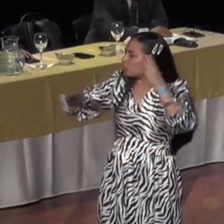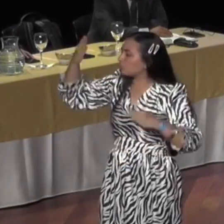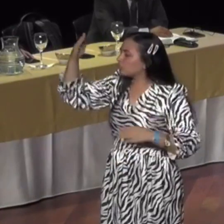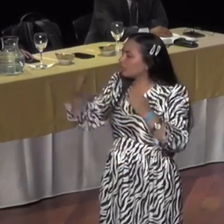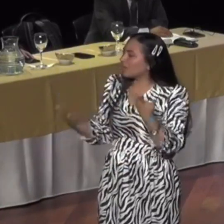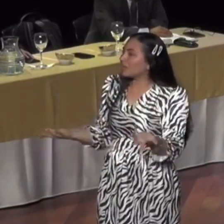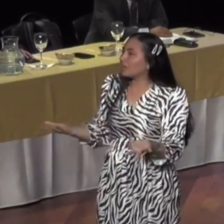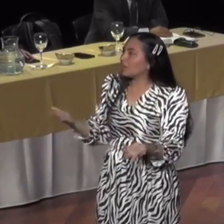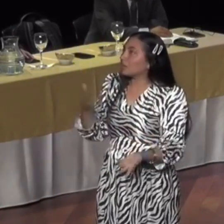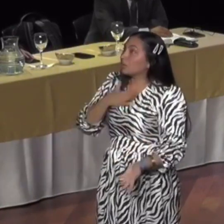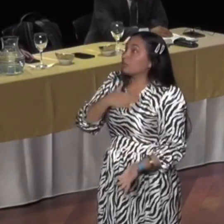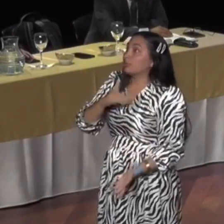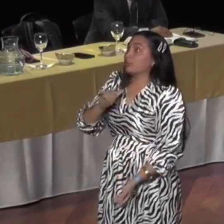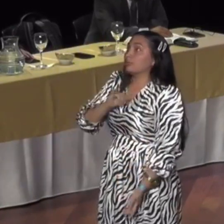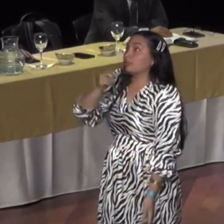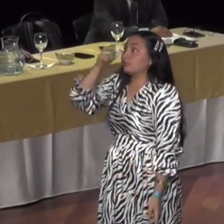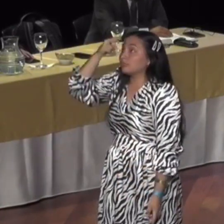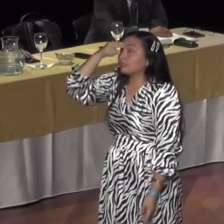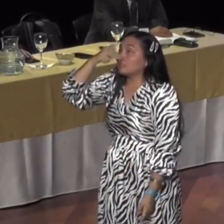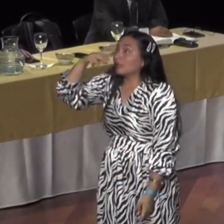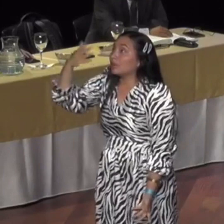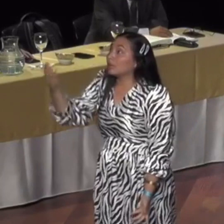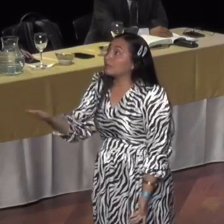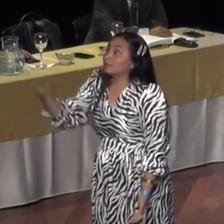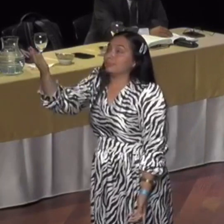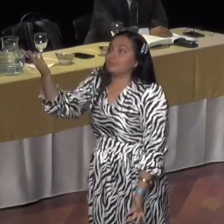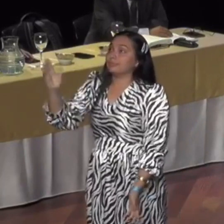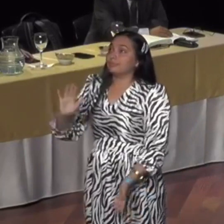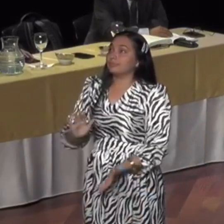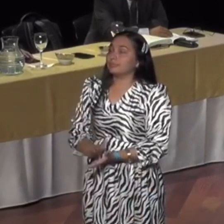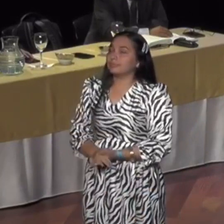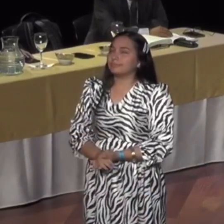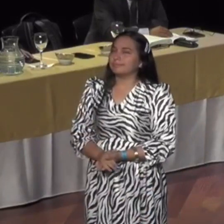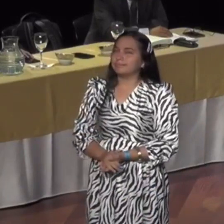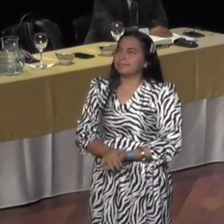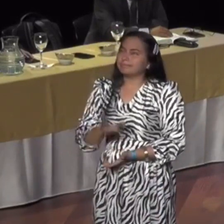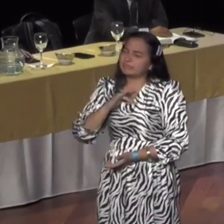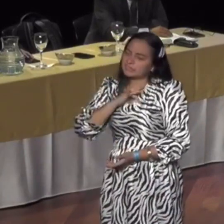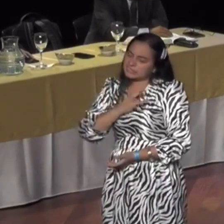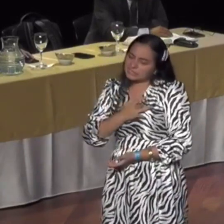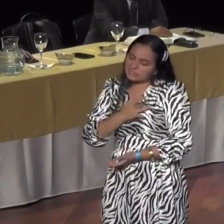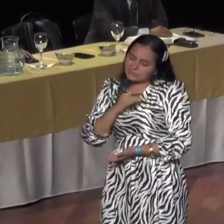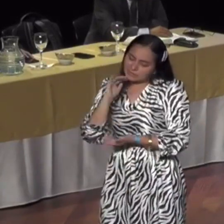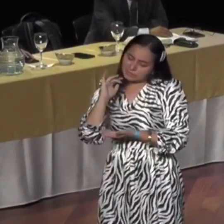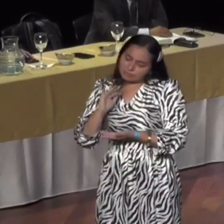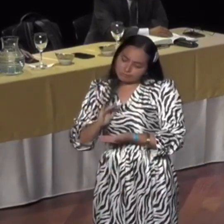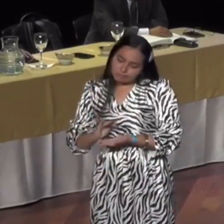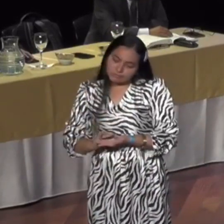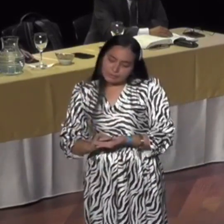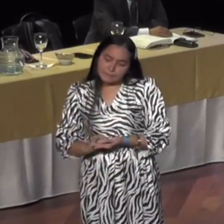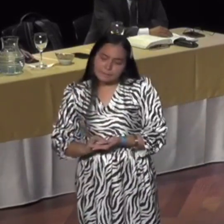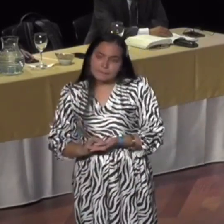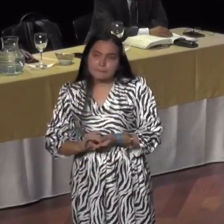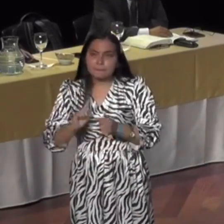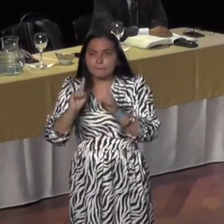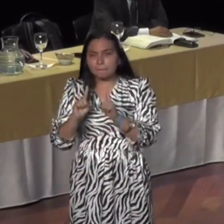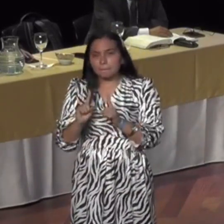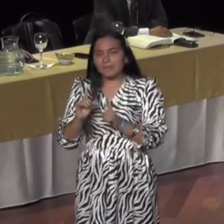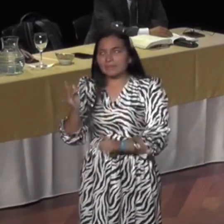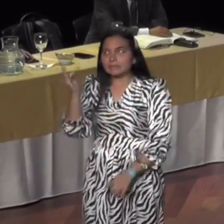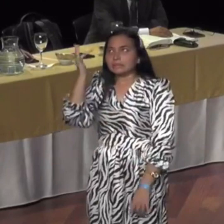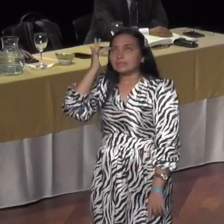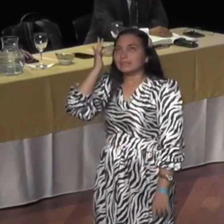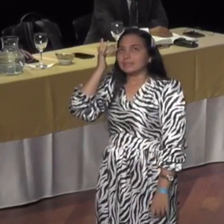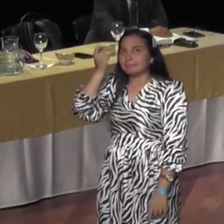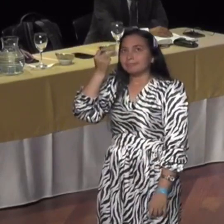guacherna esa. Yo soy tu hijo. Uno quiere como sentirse menos, pero cuando uno se da cuenta que lo que tenemos